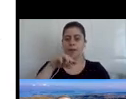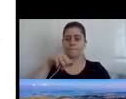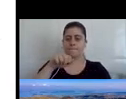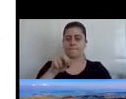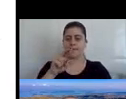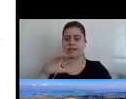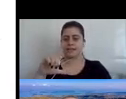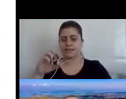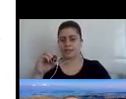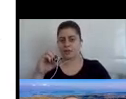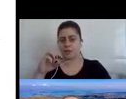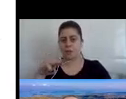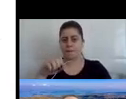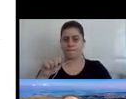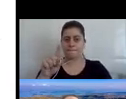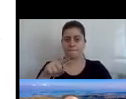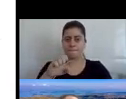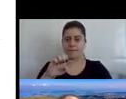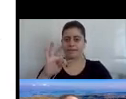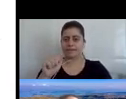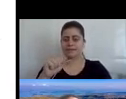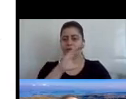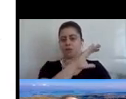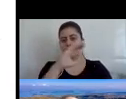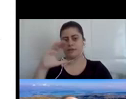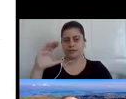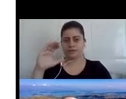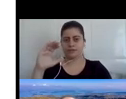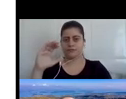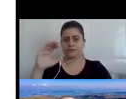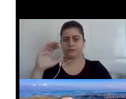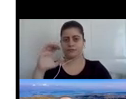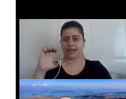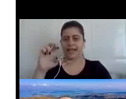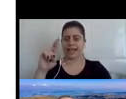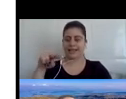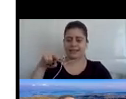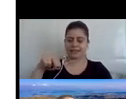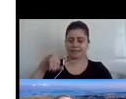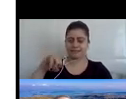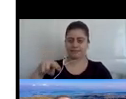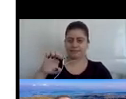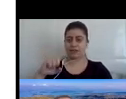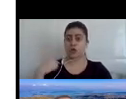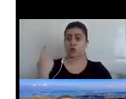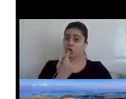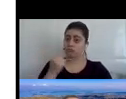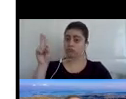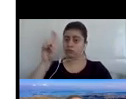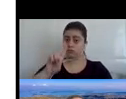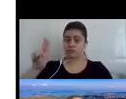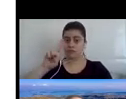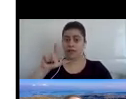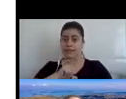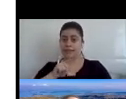Mazeta, a grande coordenadora do BR Cidades, a Hermínia Maricato. Então, nós, quanto universidades, através do grupo de